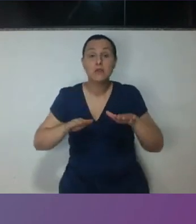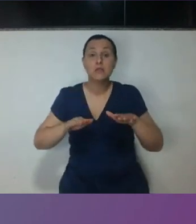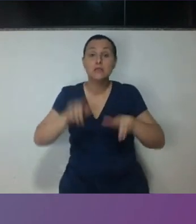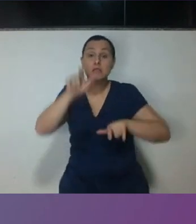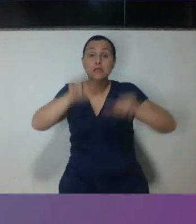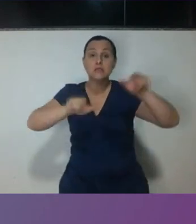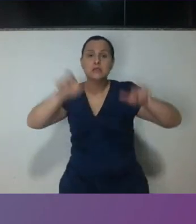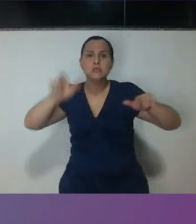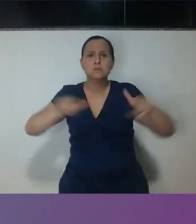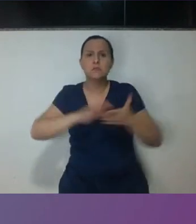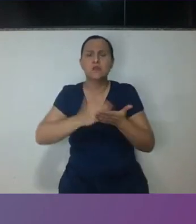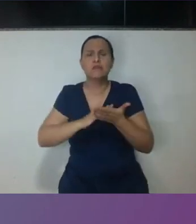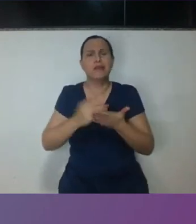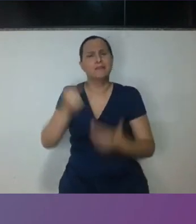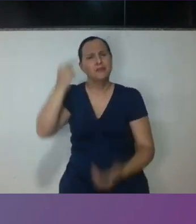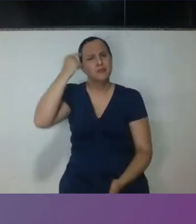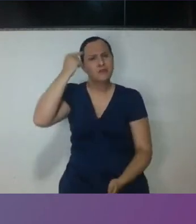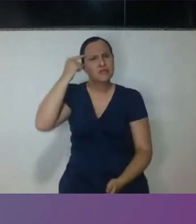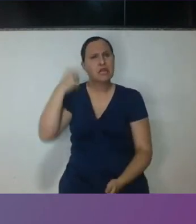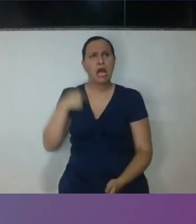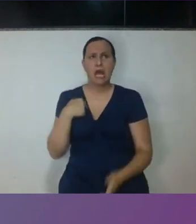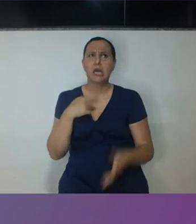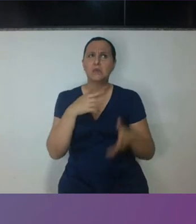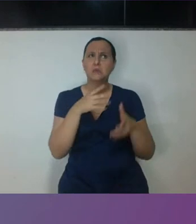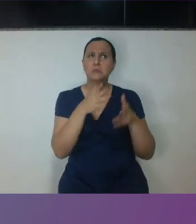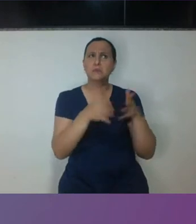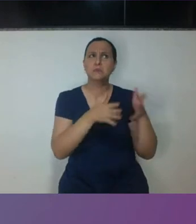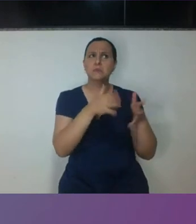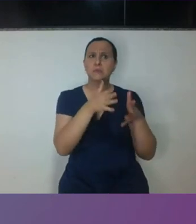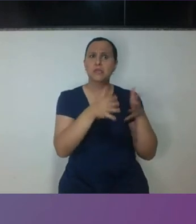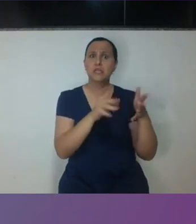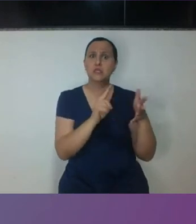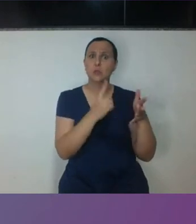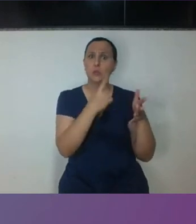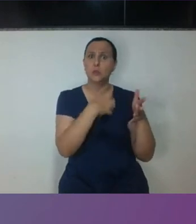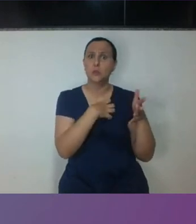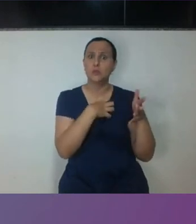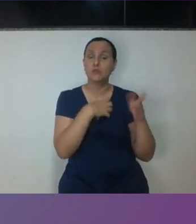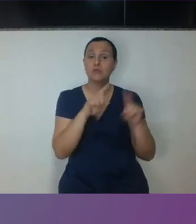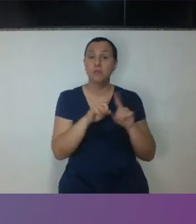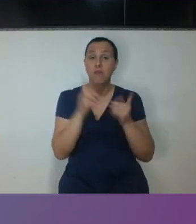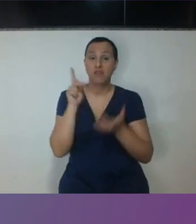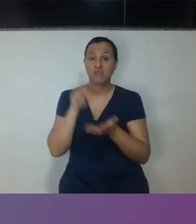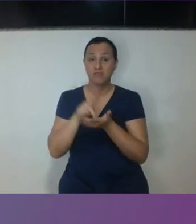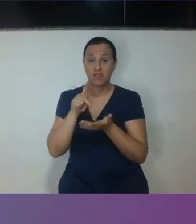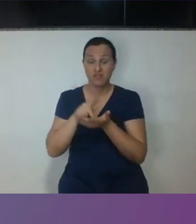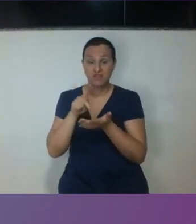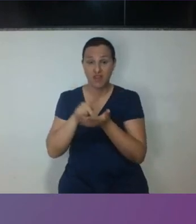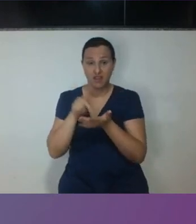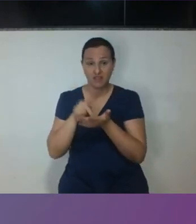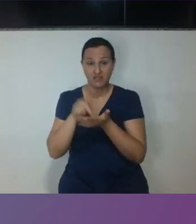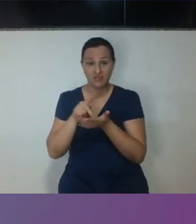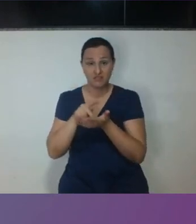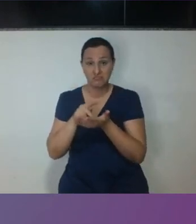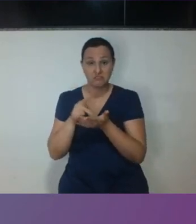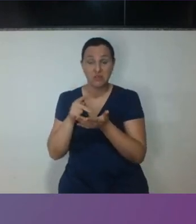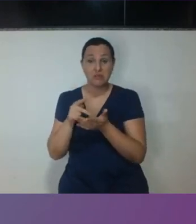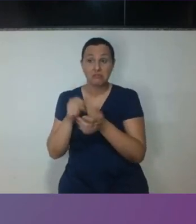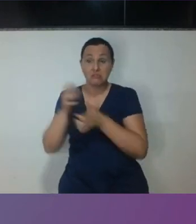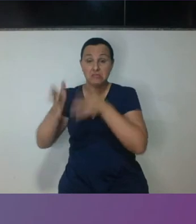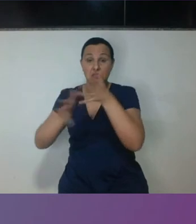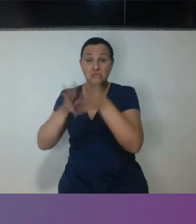outra. Isso acontece. Eu dei o exemplo para vocês de estudar e escola. Eu achei que eu